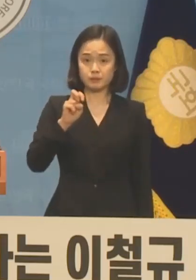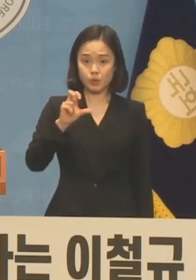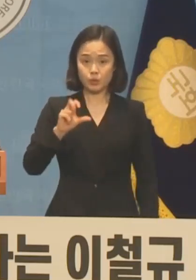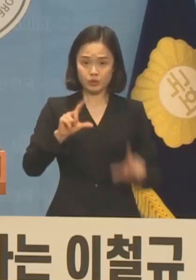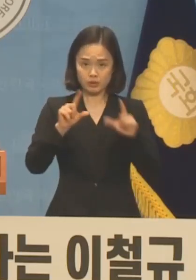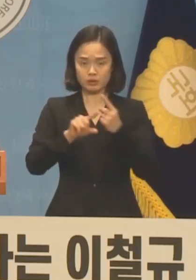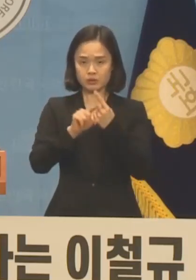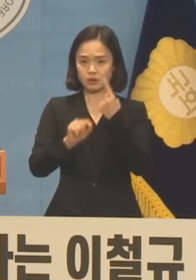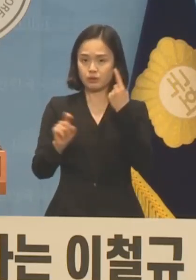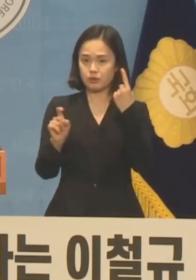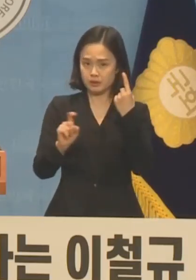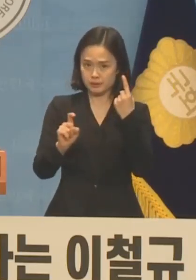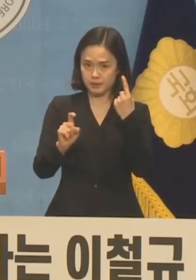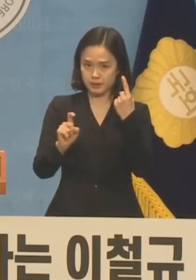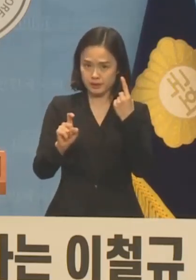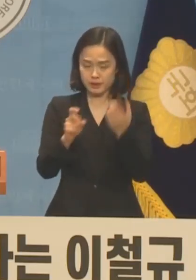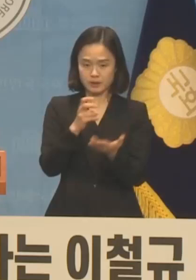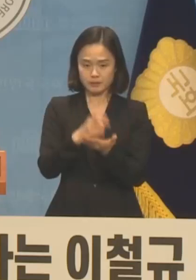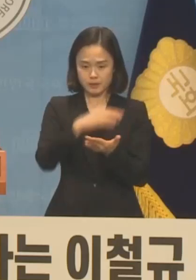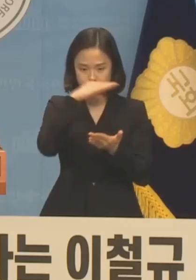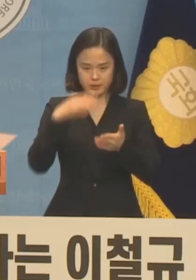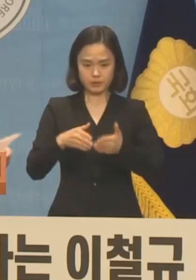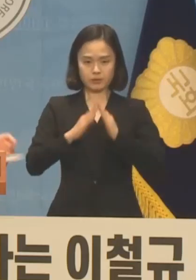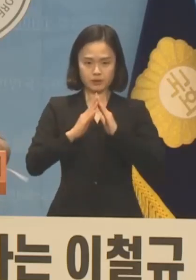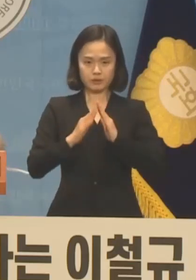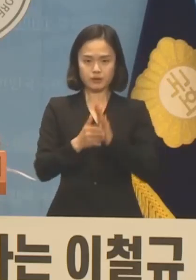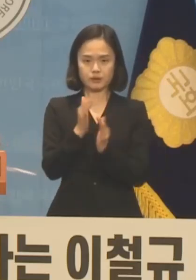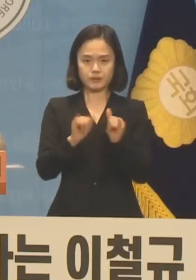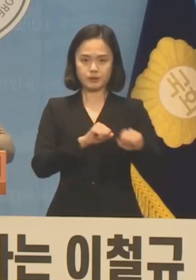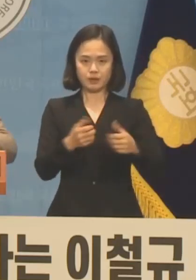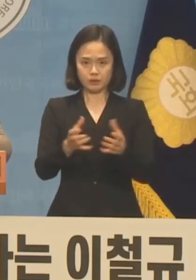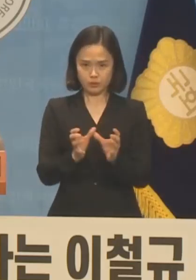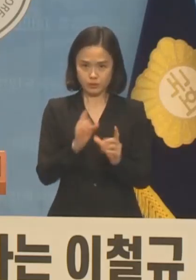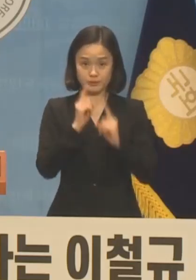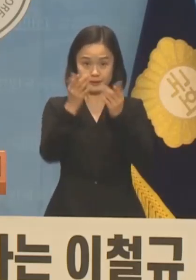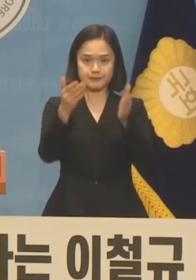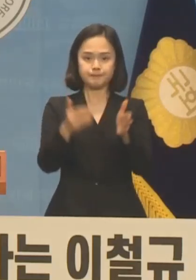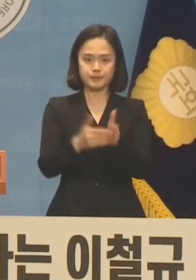10일 사법정의 바로 세우기 시민행동.